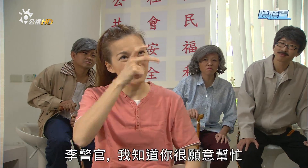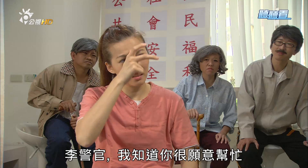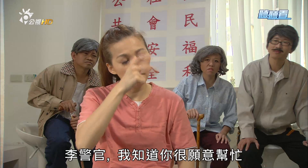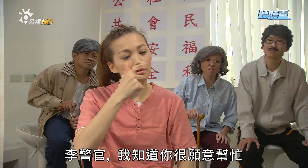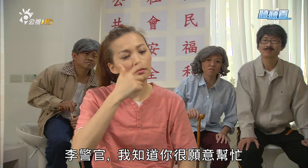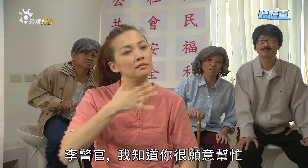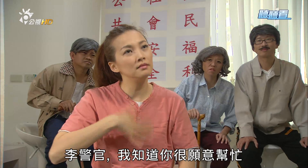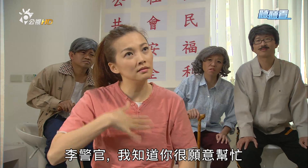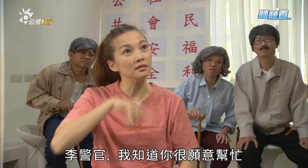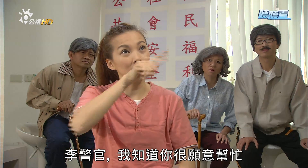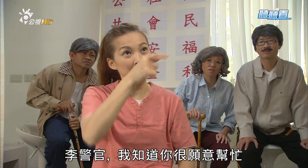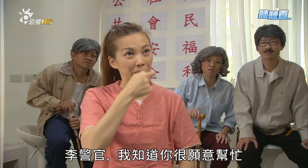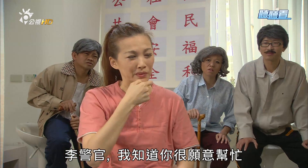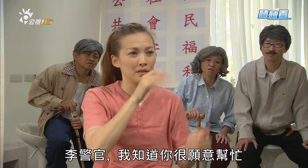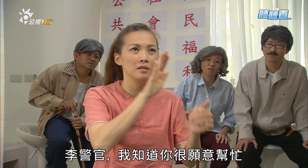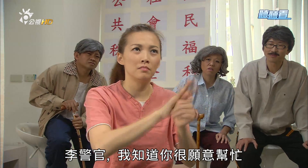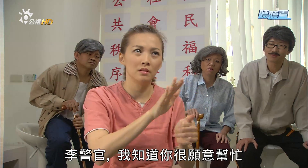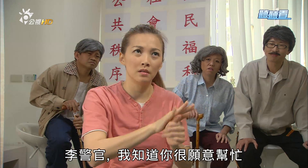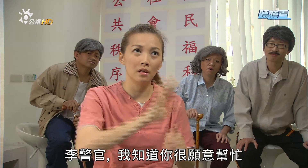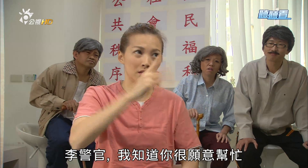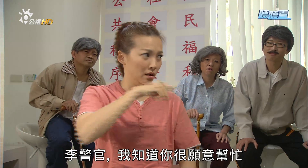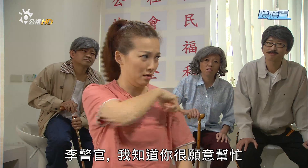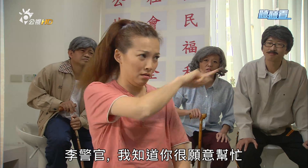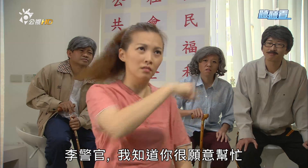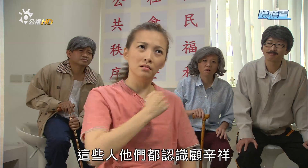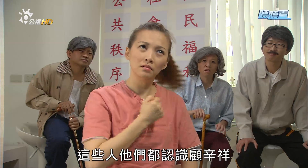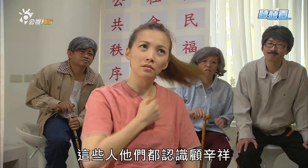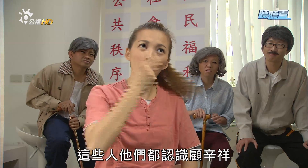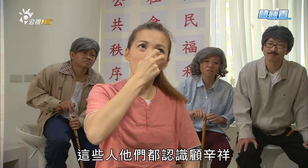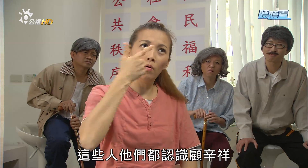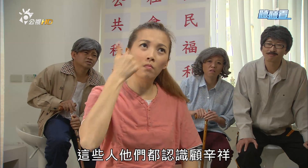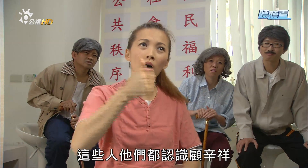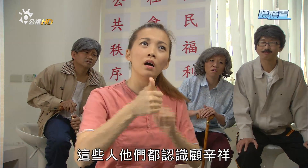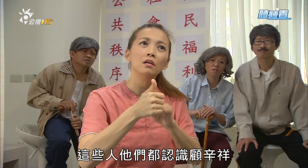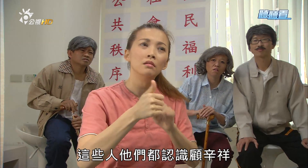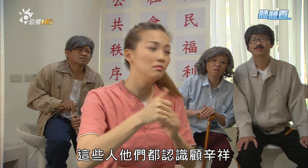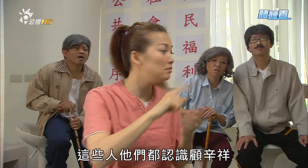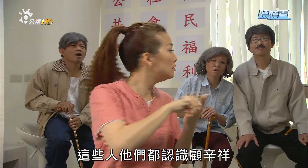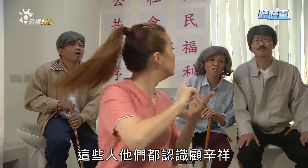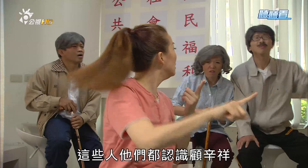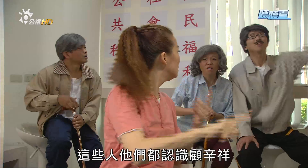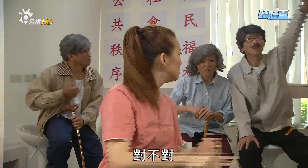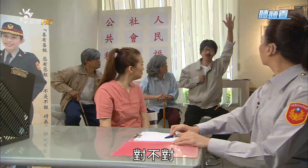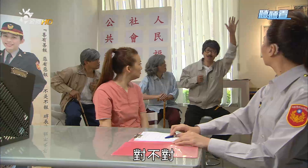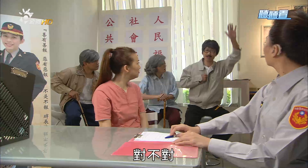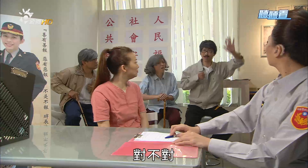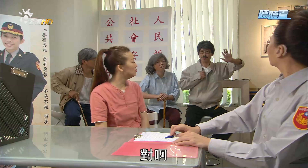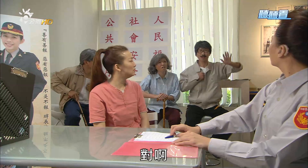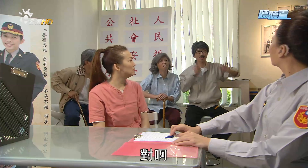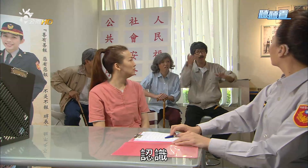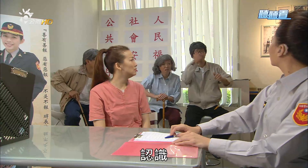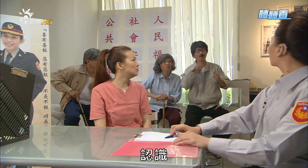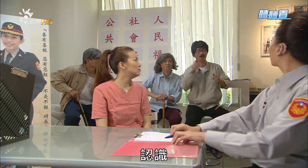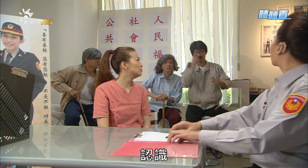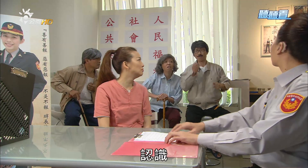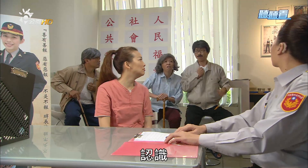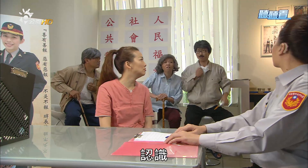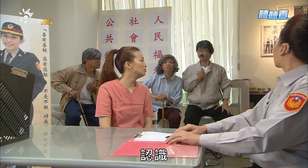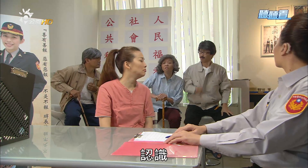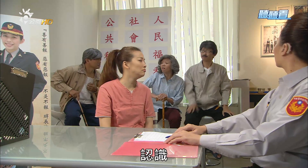李警官，我知道你很愿意帮忙，这些人他们都认识顾新祥，对不对？ 认识， 认识， 老